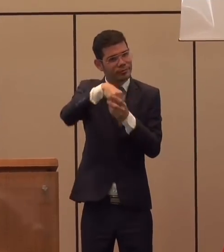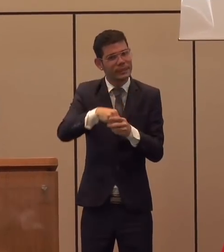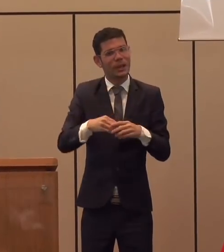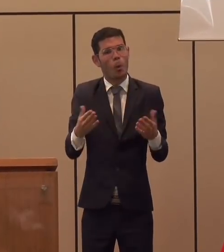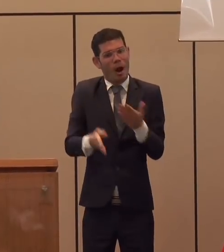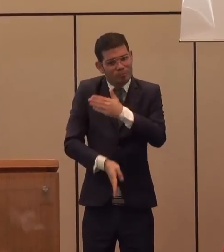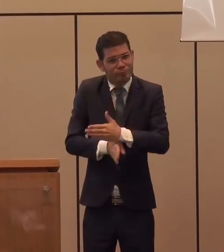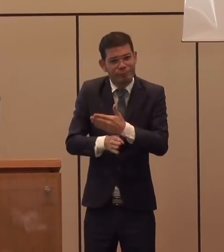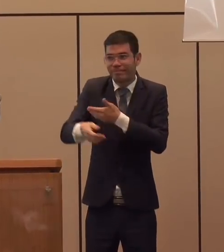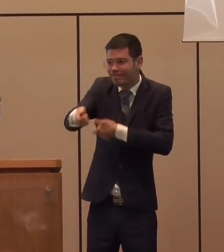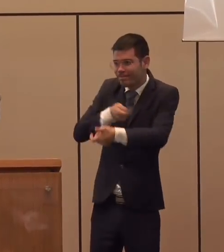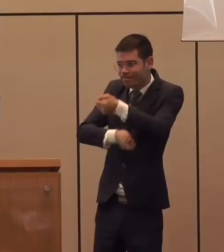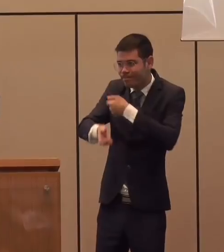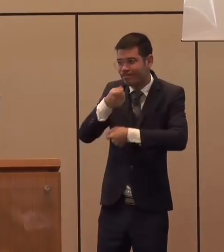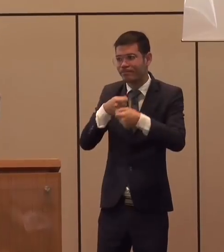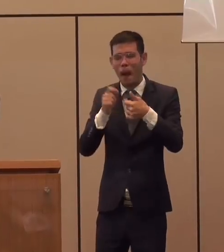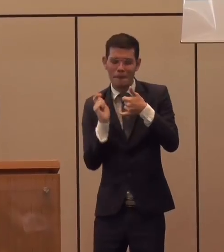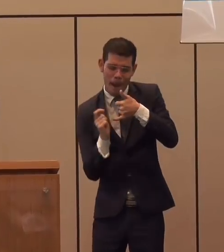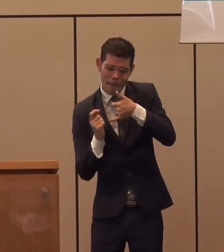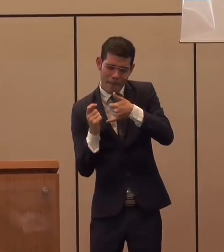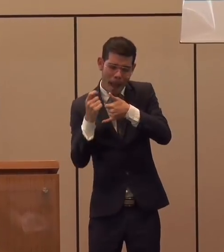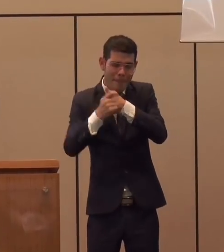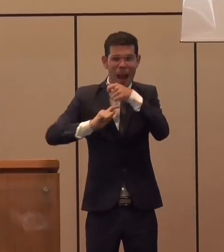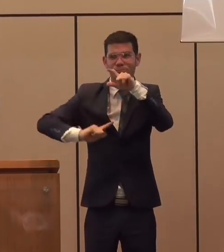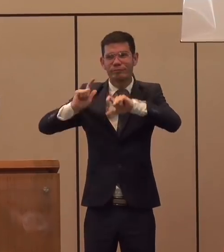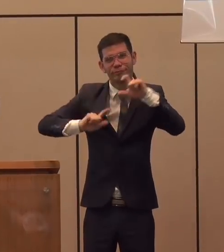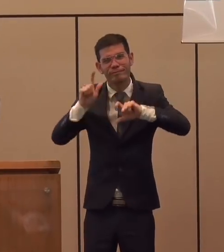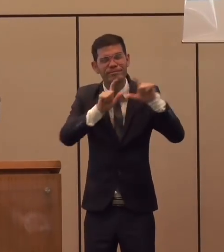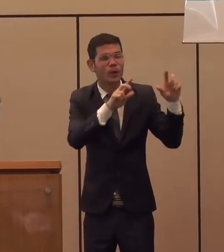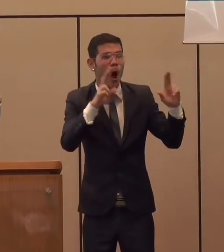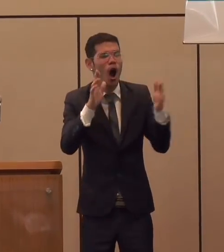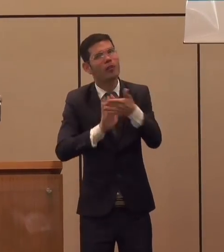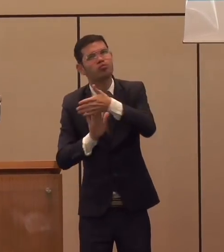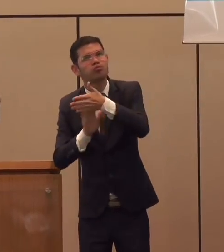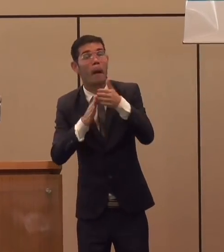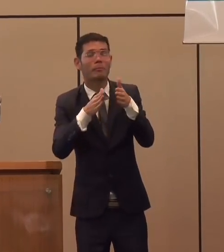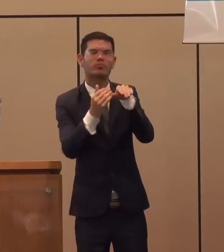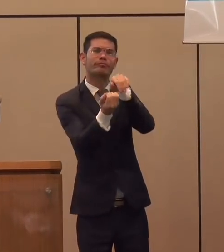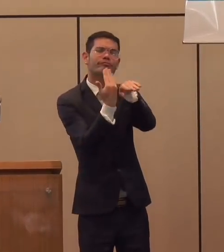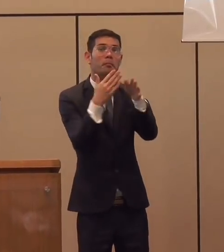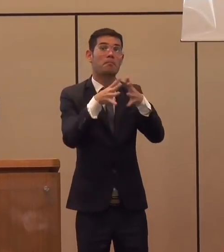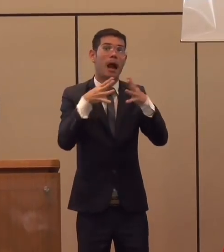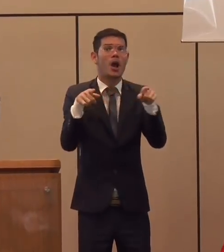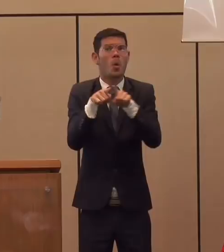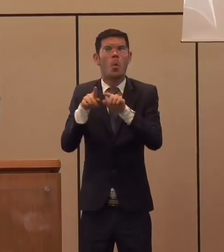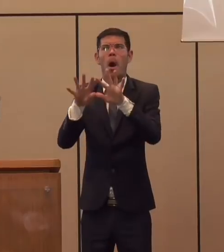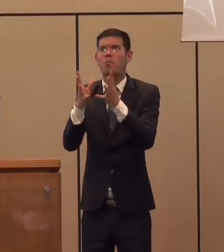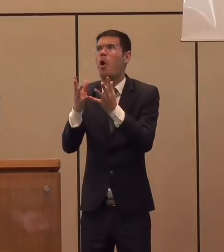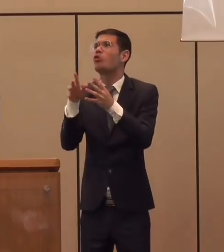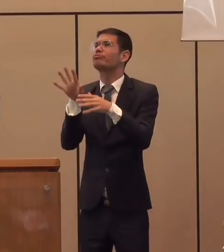para llegar a todos los destinos turísticos y hacer unos grandes corredores en colombia como los hay en los otros países del mundo